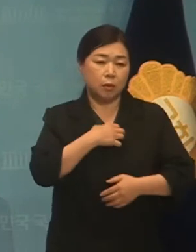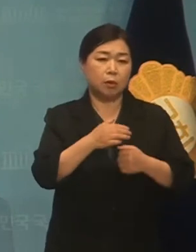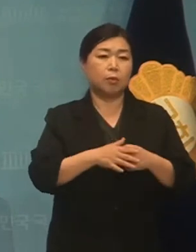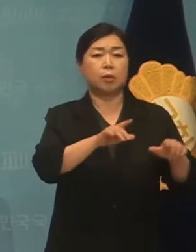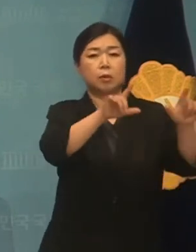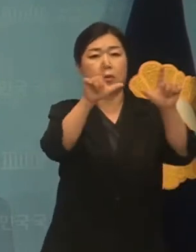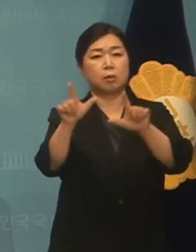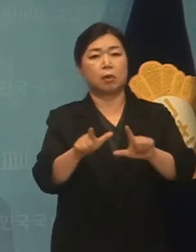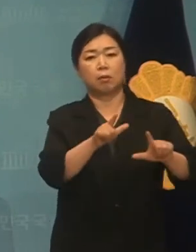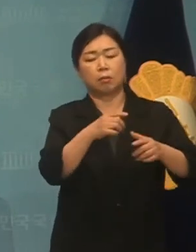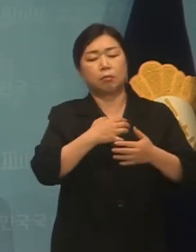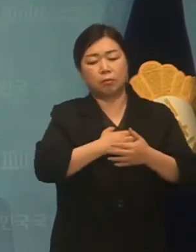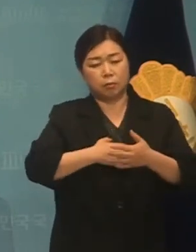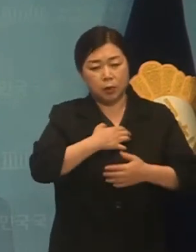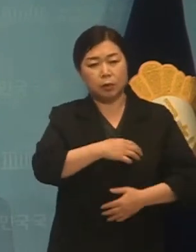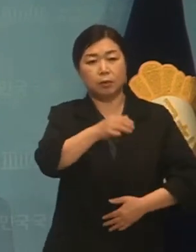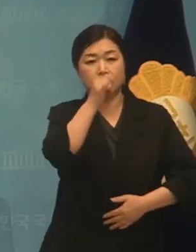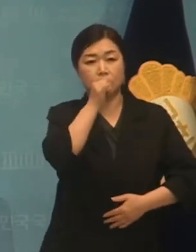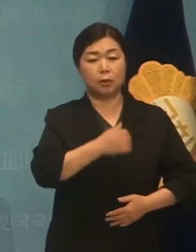쪼그라들었습니다.